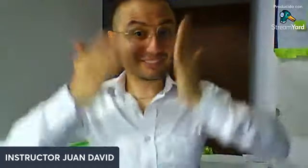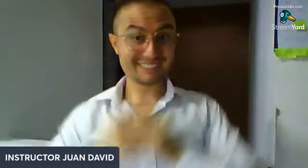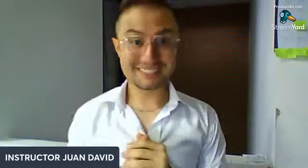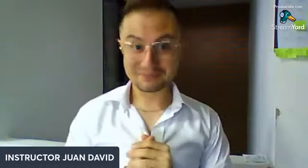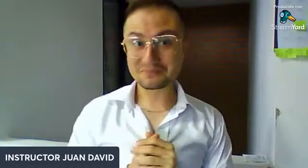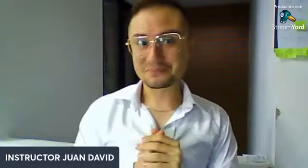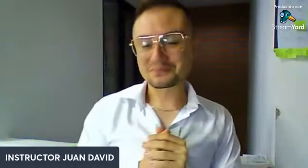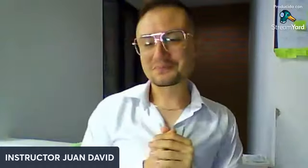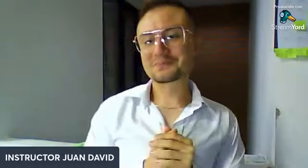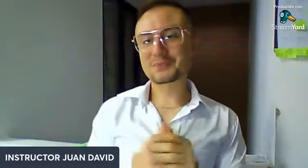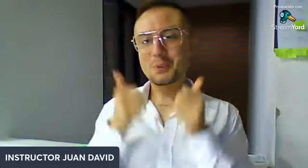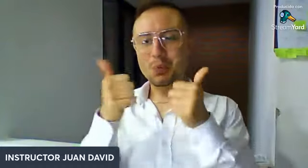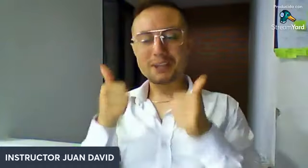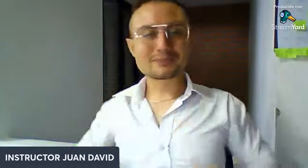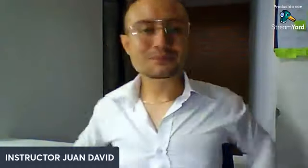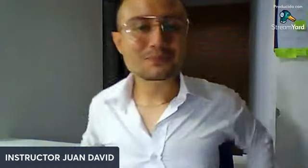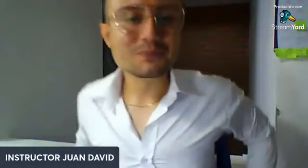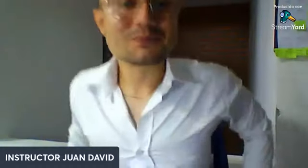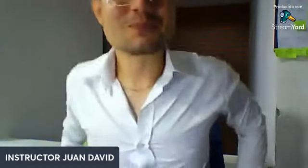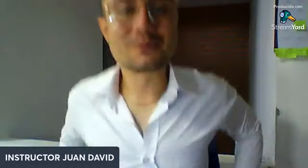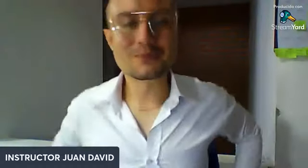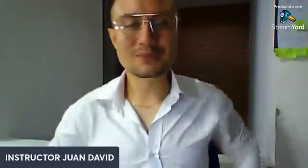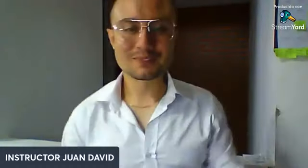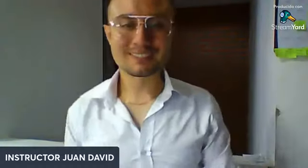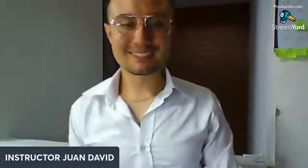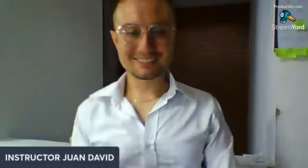a chismosear, para que puedas practicar de nuevo y mejorar.